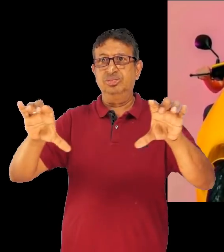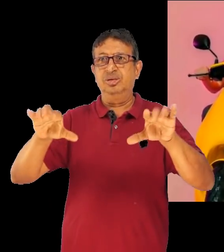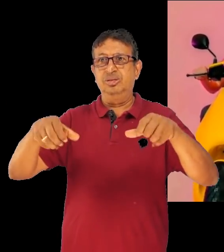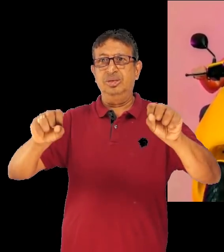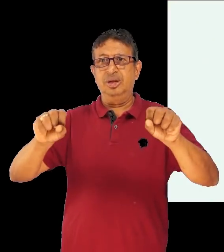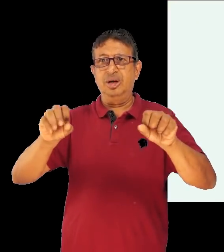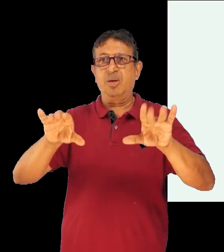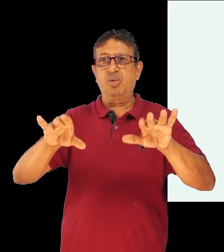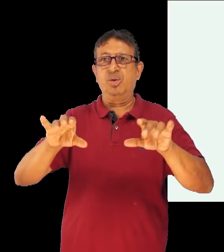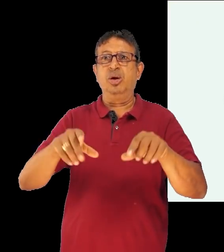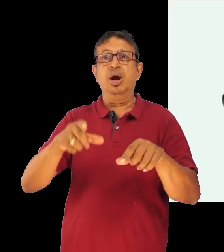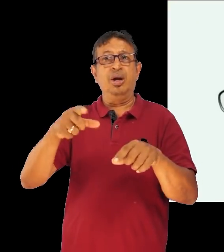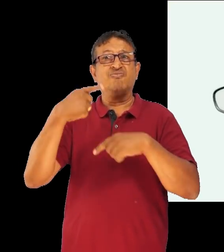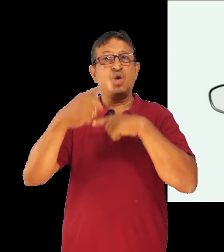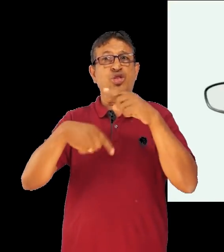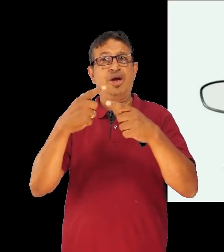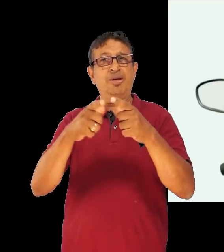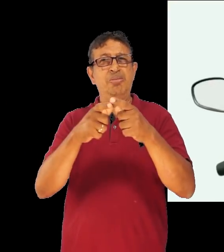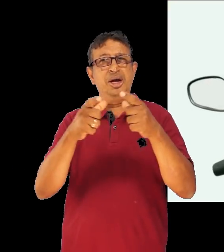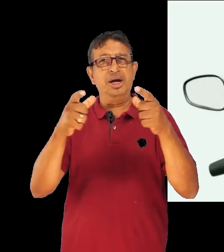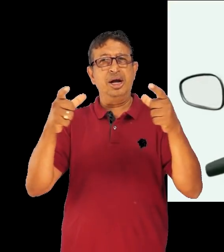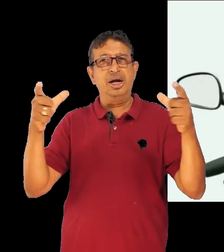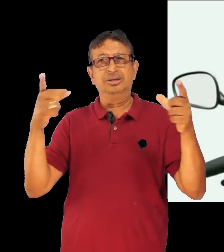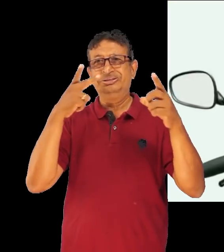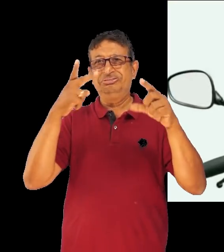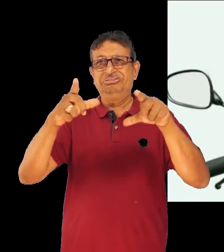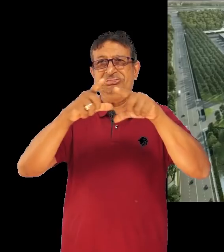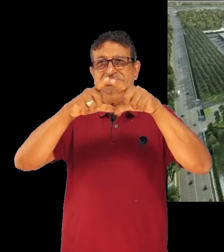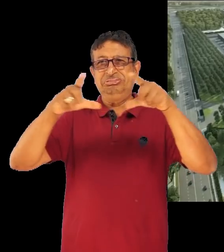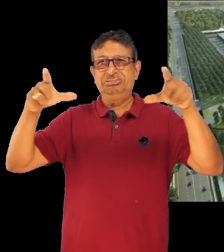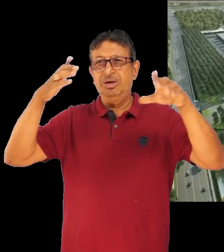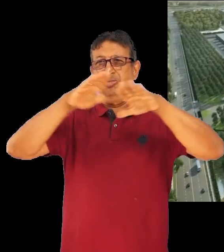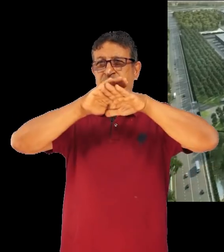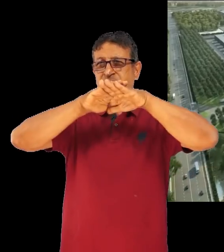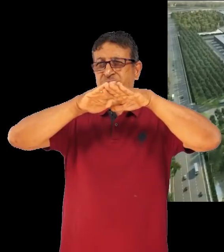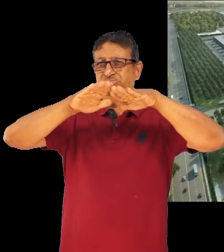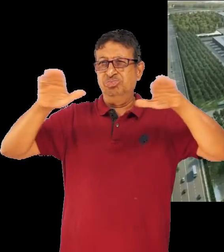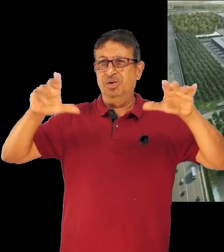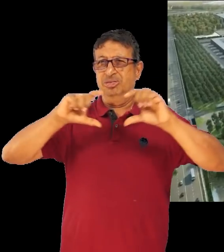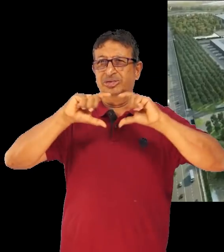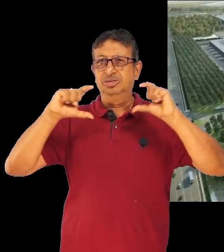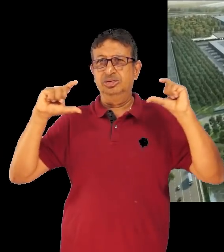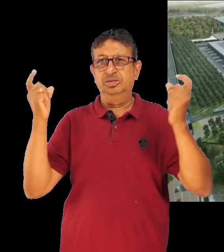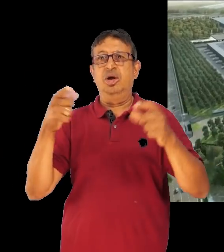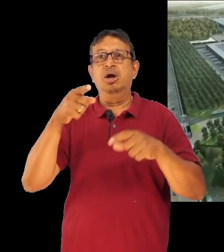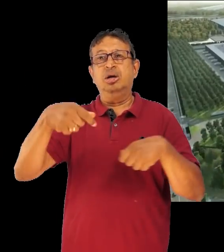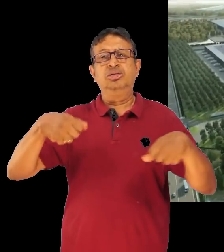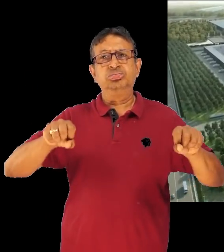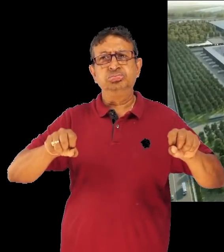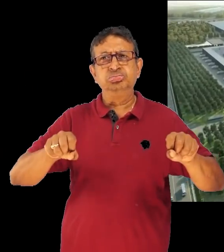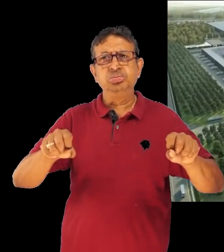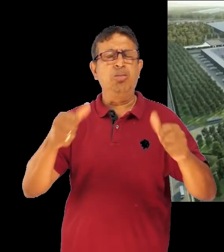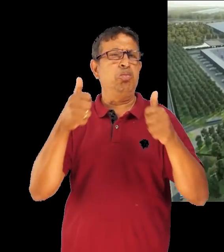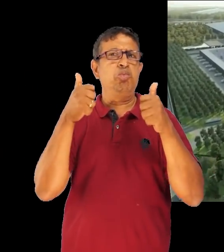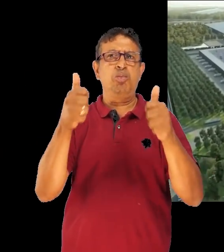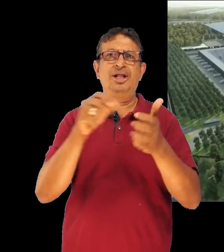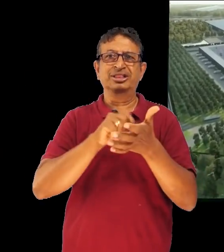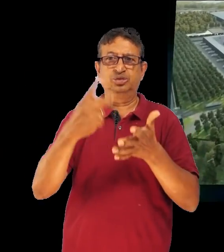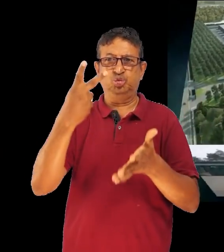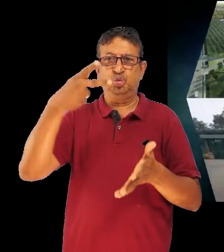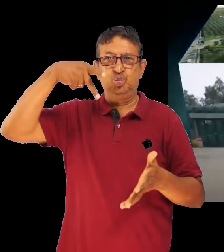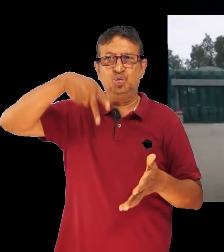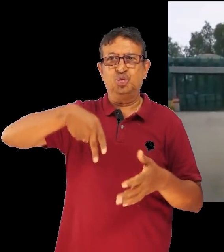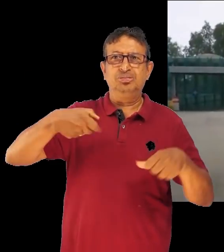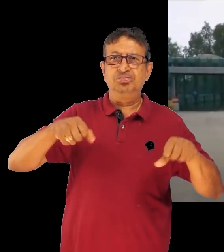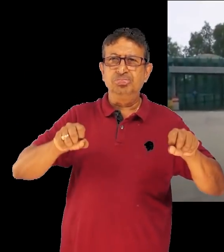है। वैसे ये जो स्कूटर्स है तो ये इंडियन मार्केट्स के लिए काफी ज्यादा सुटेबल है, और ये मैं इसलिए कह रहा हूँ जो भी एक इंडियन की रिक्वायरमेंट है तो